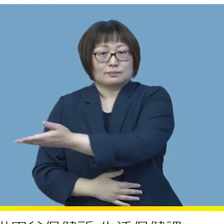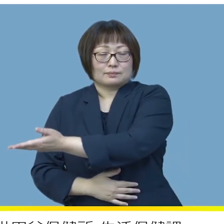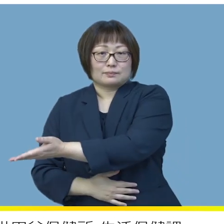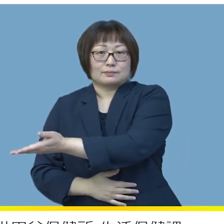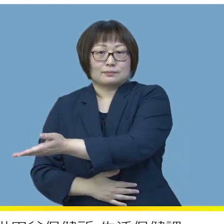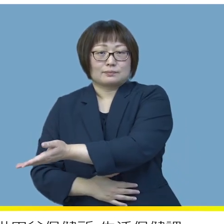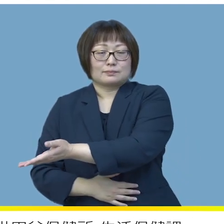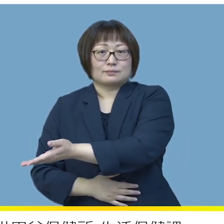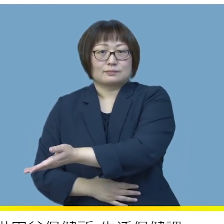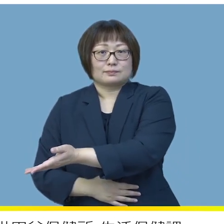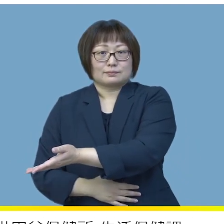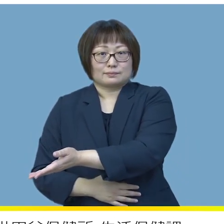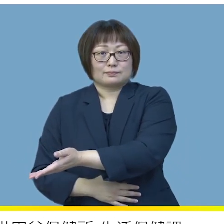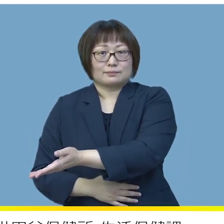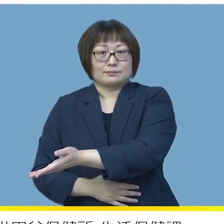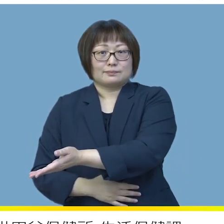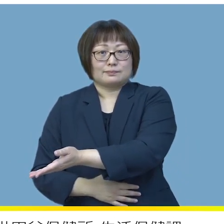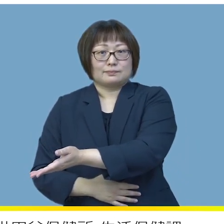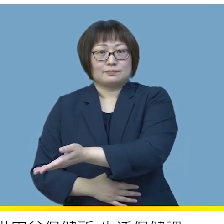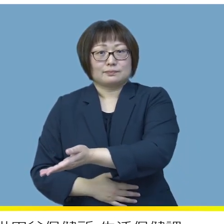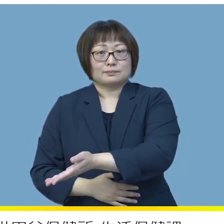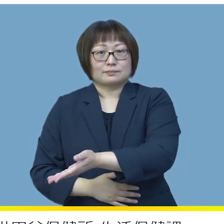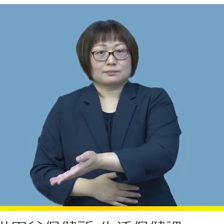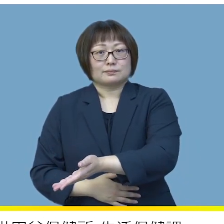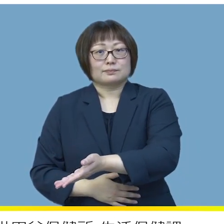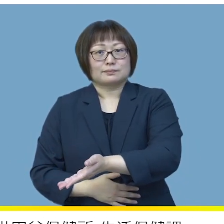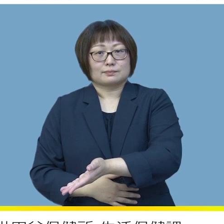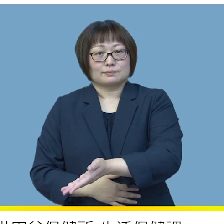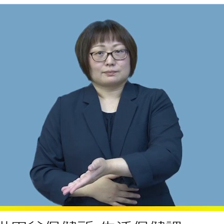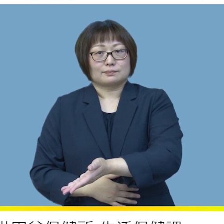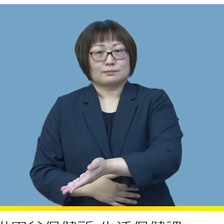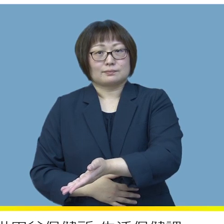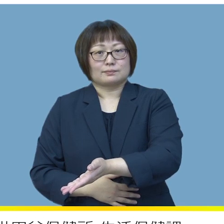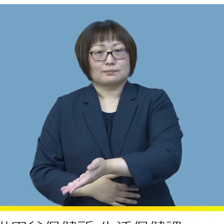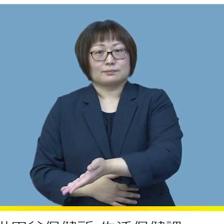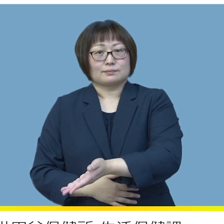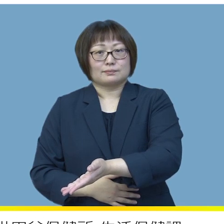5432291一番